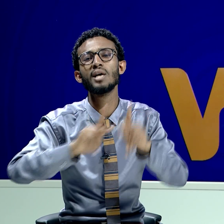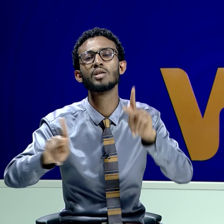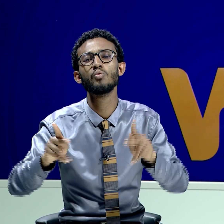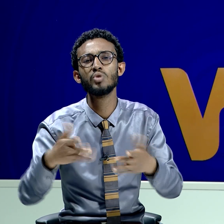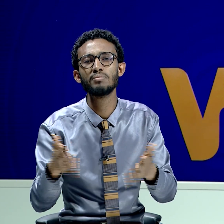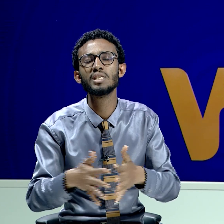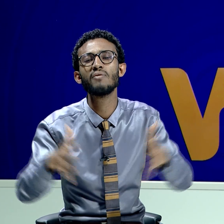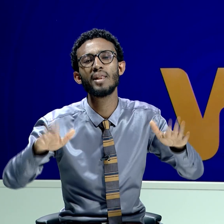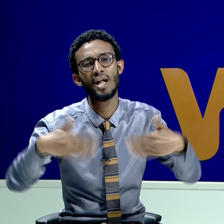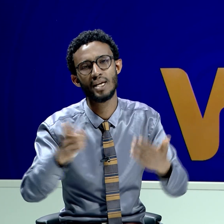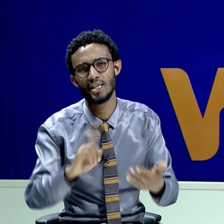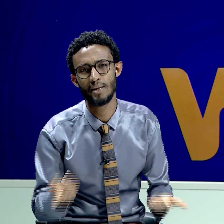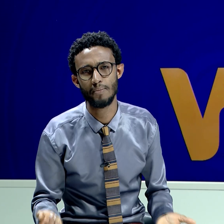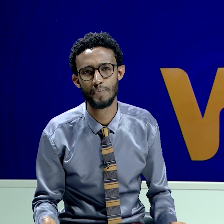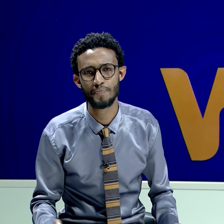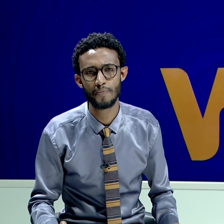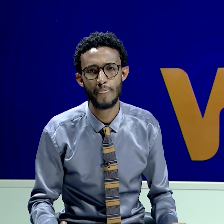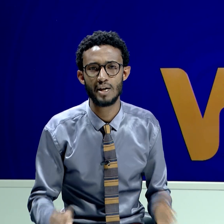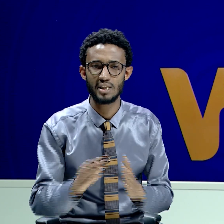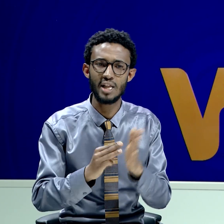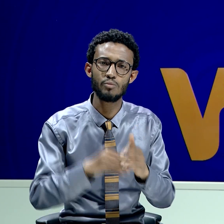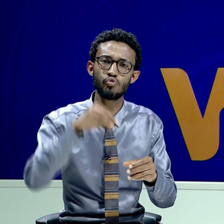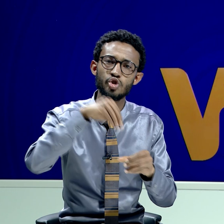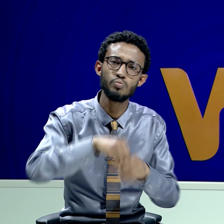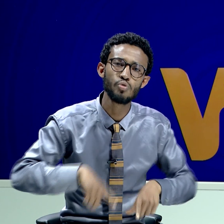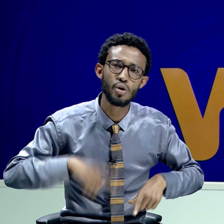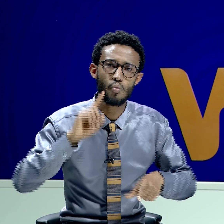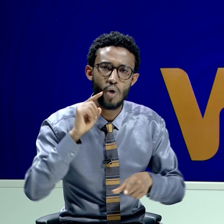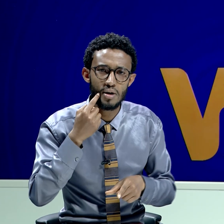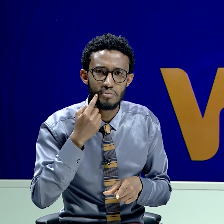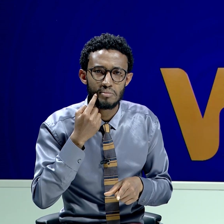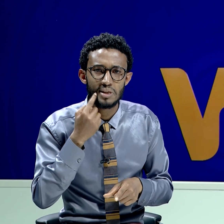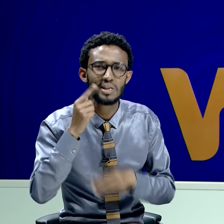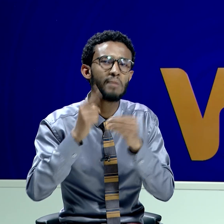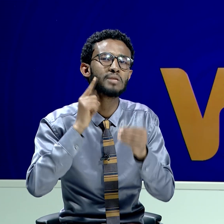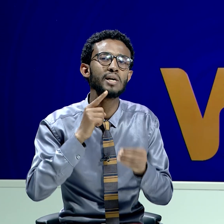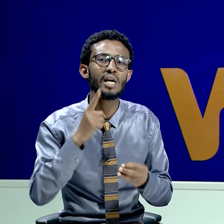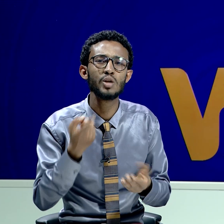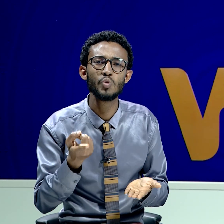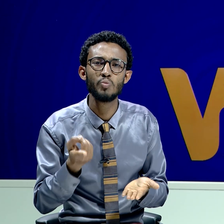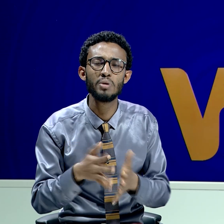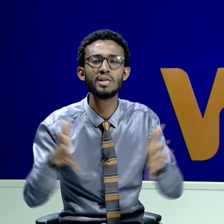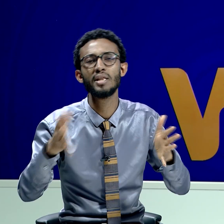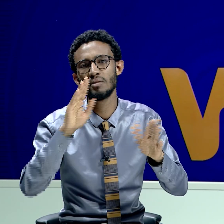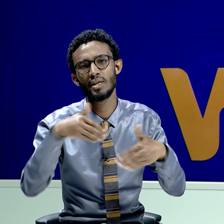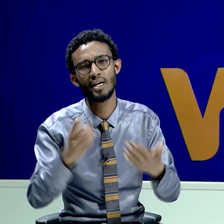ህብረተሰብ ውስጥ በስፋት አልተሰጠም። ራት ትምርቱ ሲቢኖር እንኳን ስለመስማሳናቸው በብዛት ትምርት